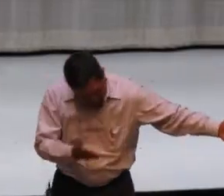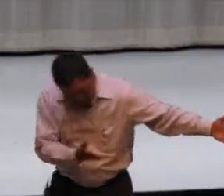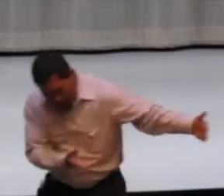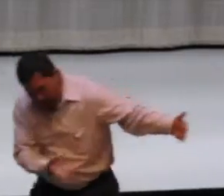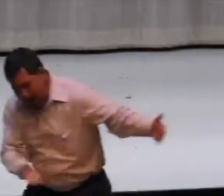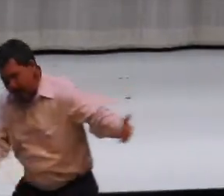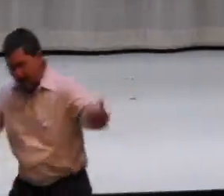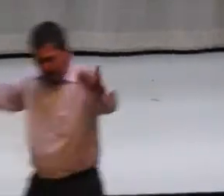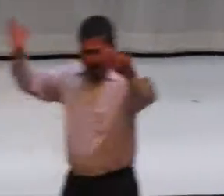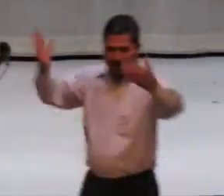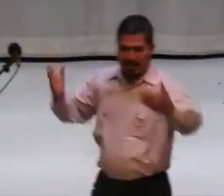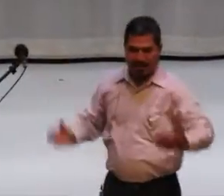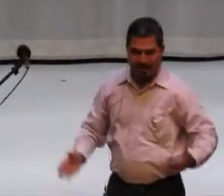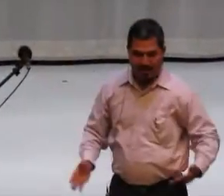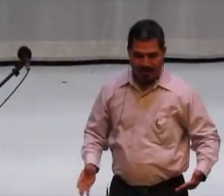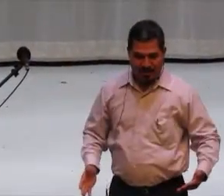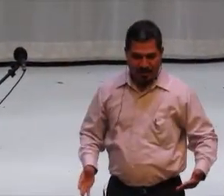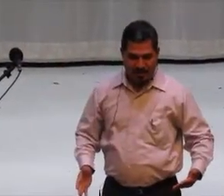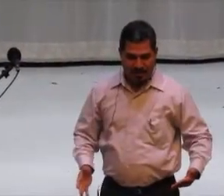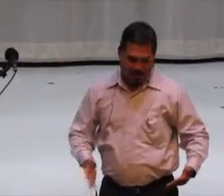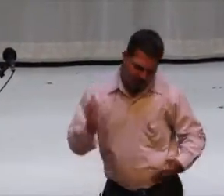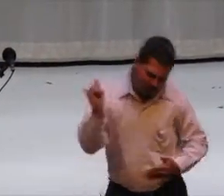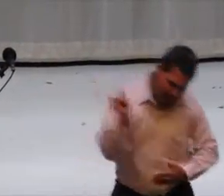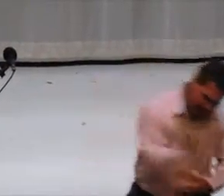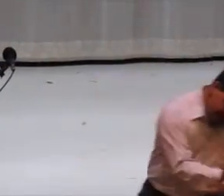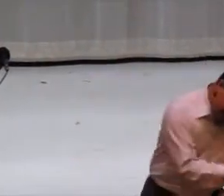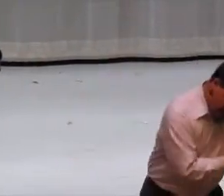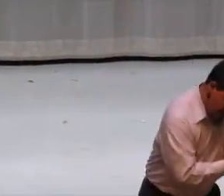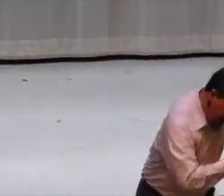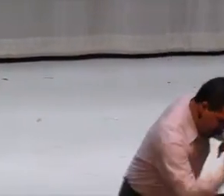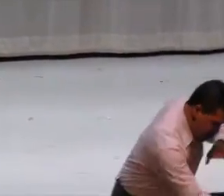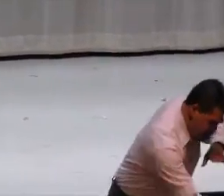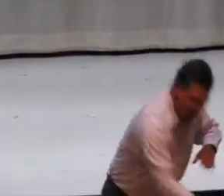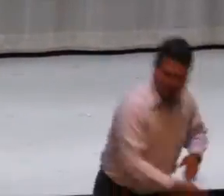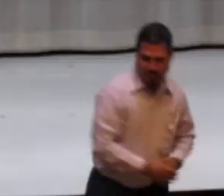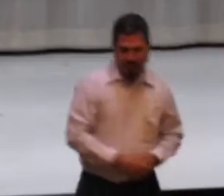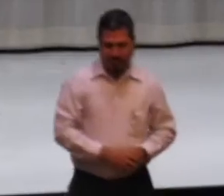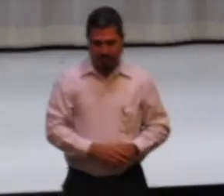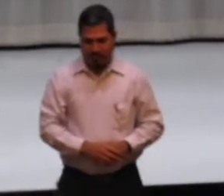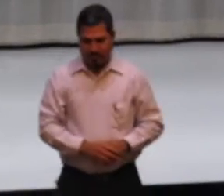vamos para arriba, no te quedes ahí tirado,